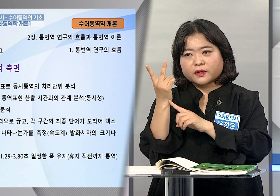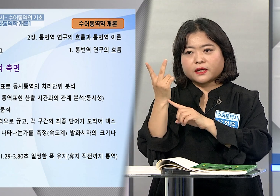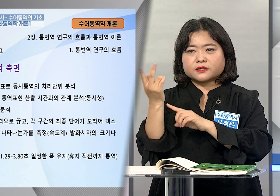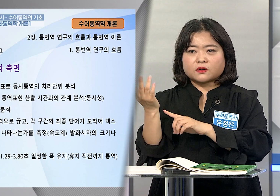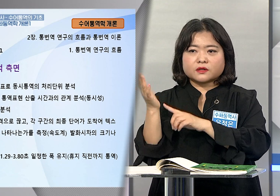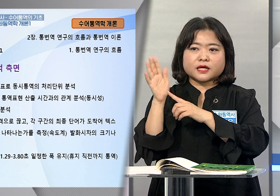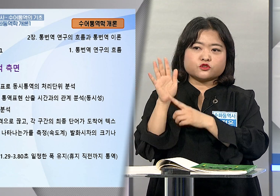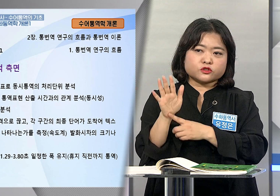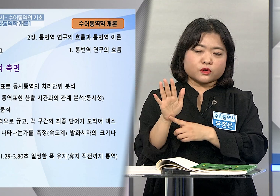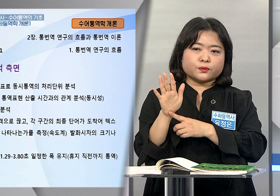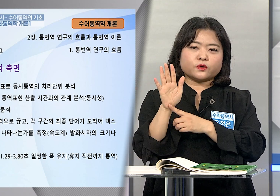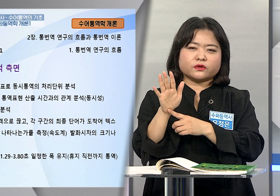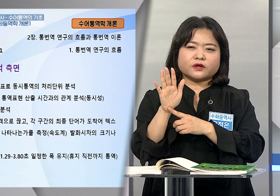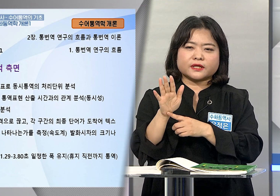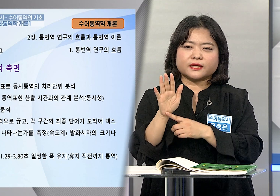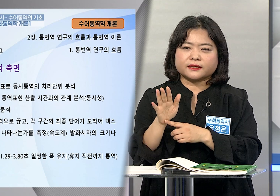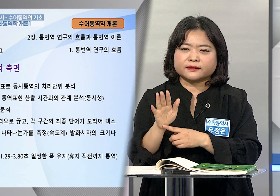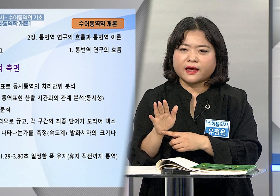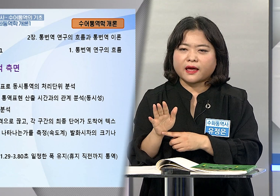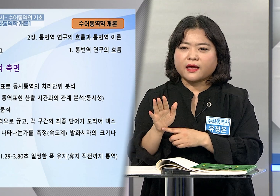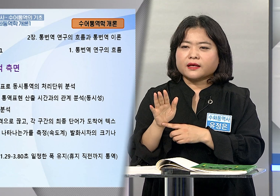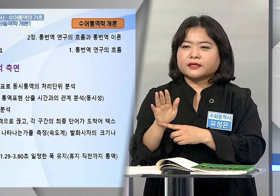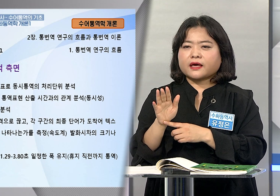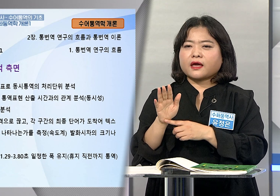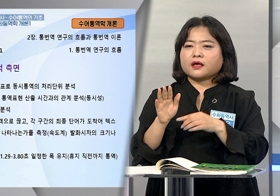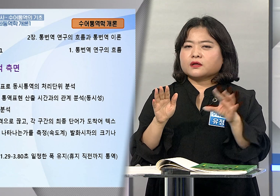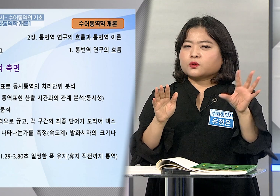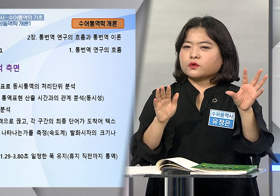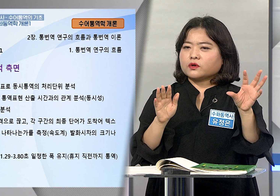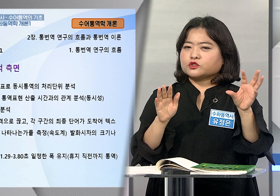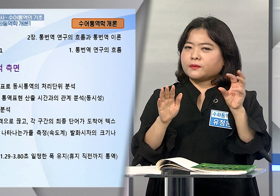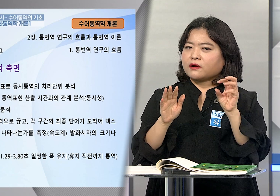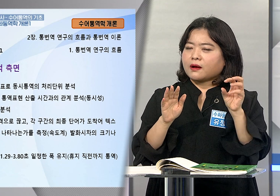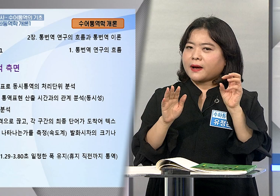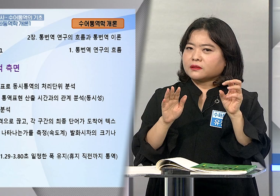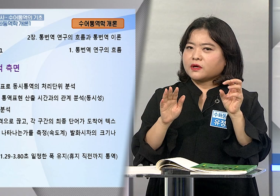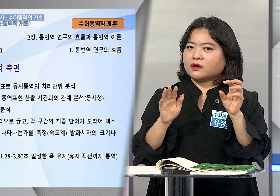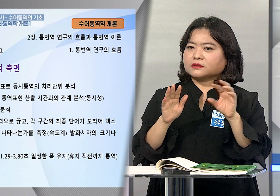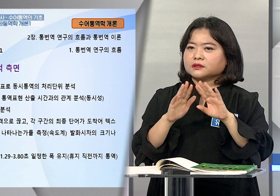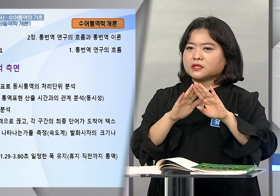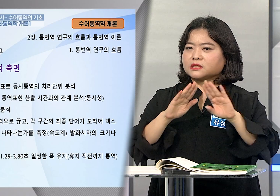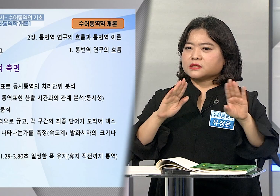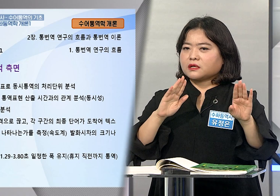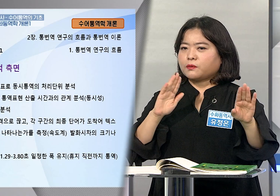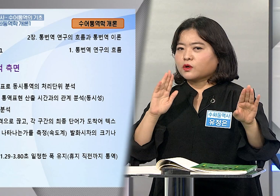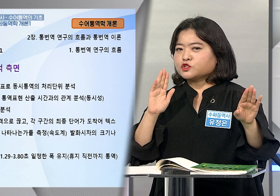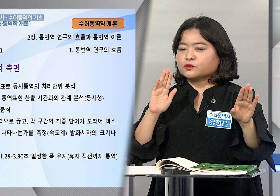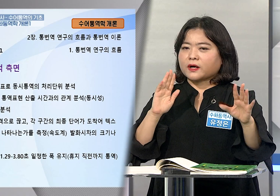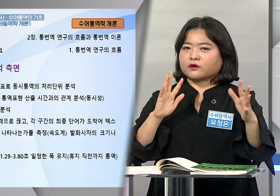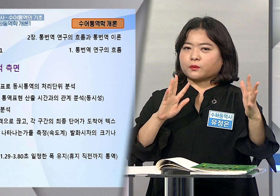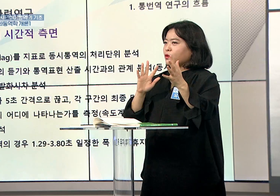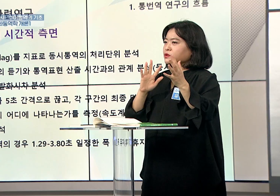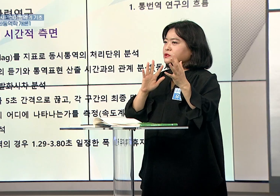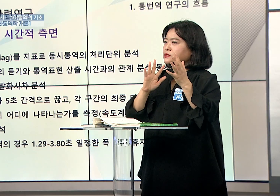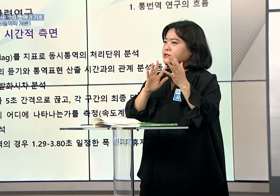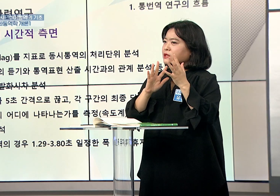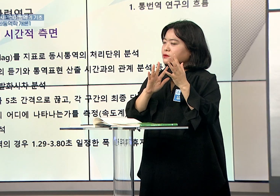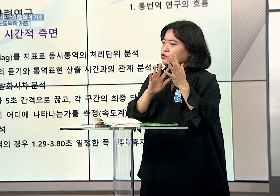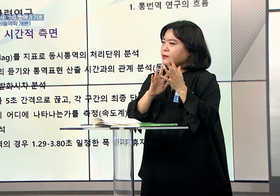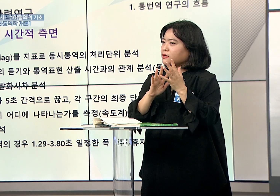통역을 변환해서 산출되고 표현되어야 되는데 이게 통역 출발어가 빠르면 이 시차는 벌어질 수밖에